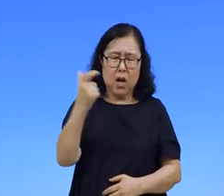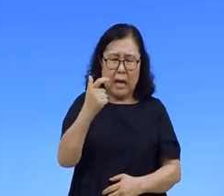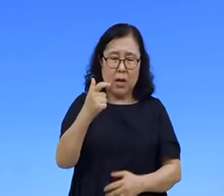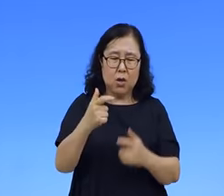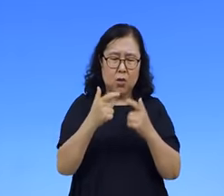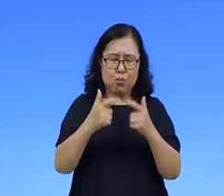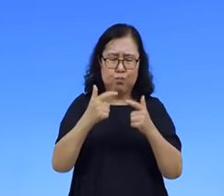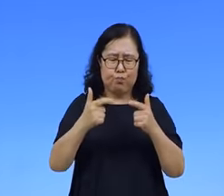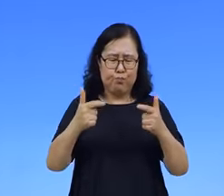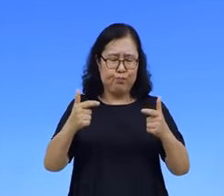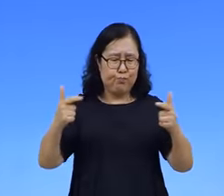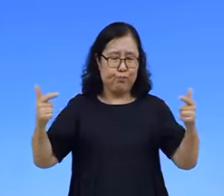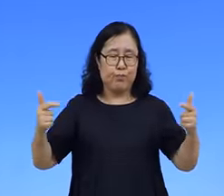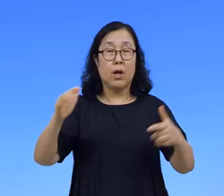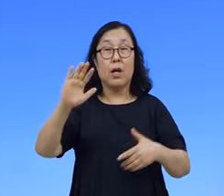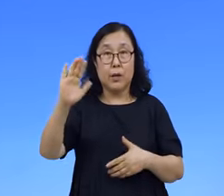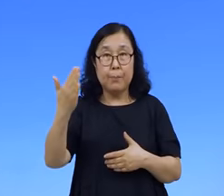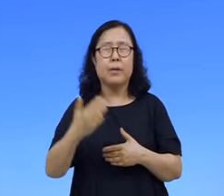강력해져가는,